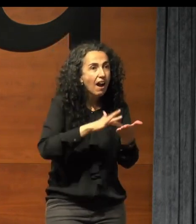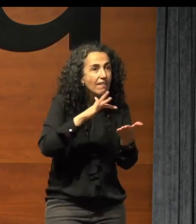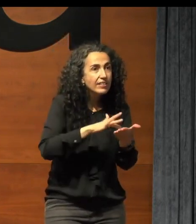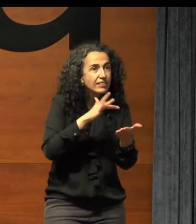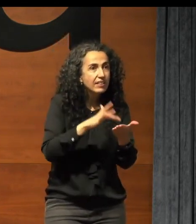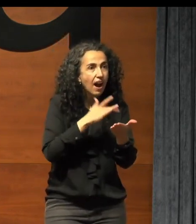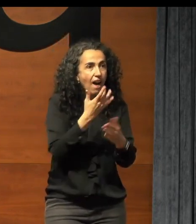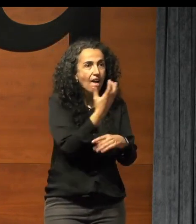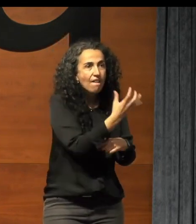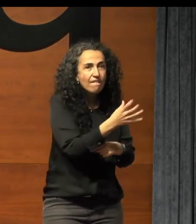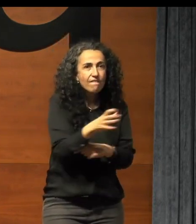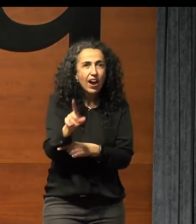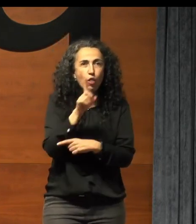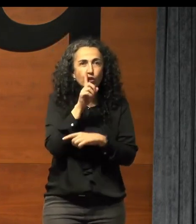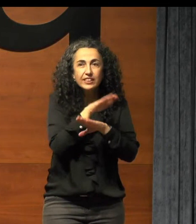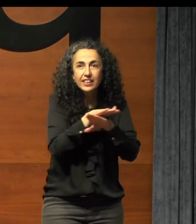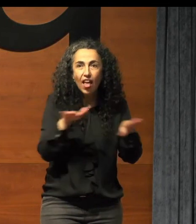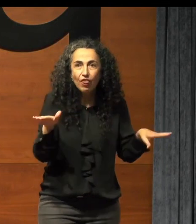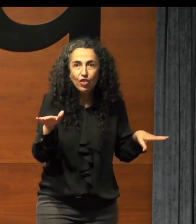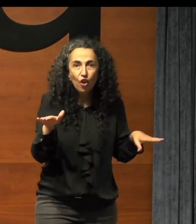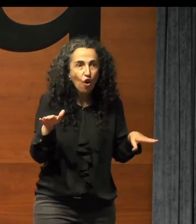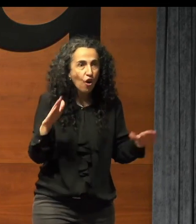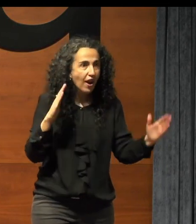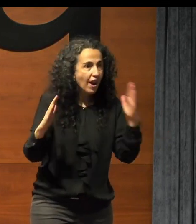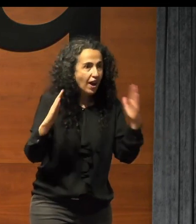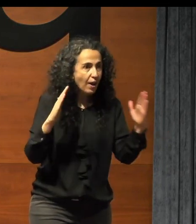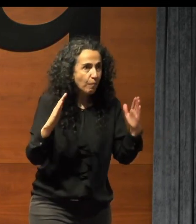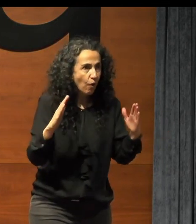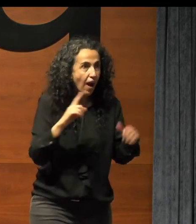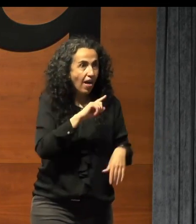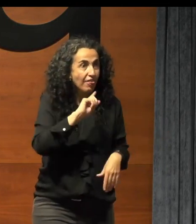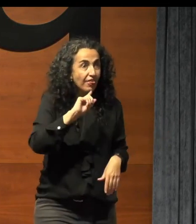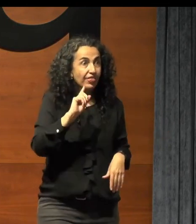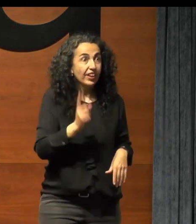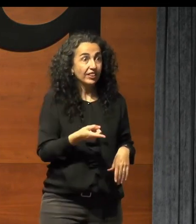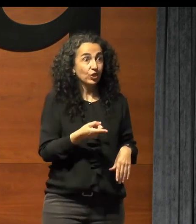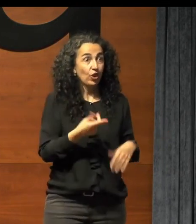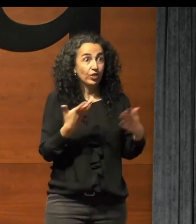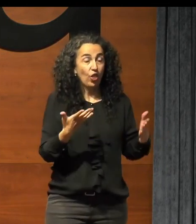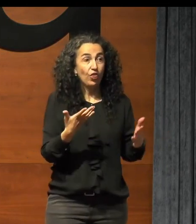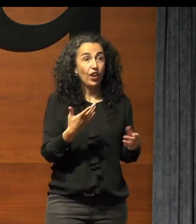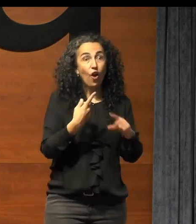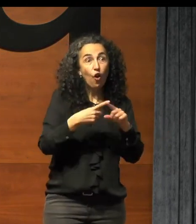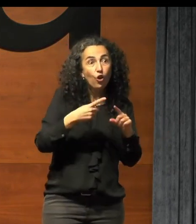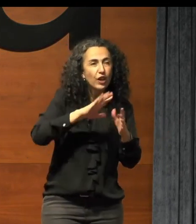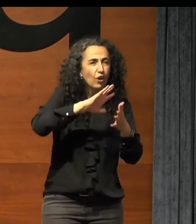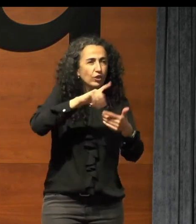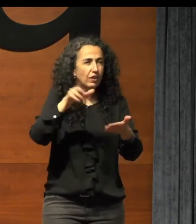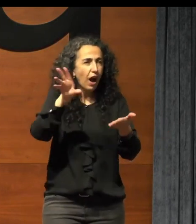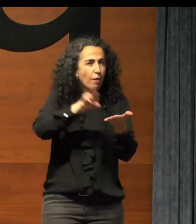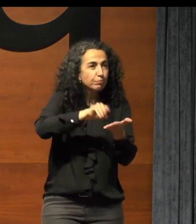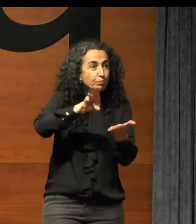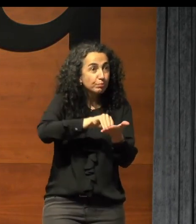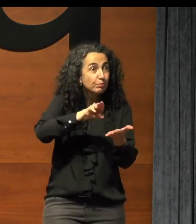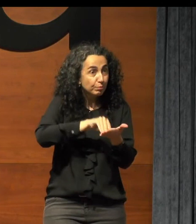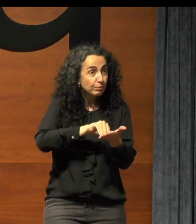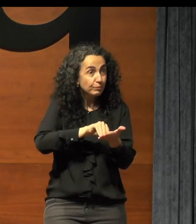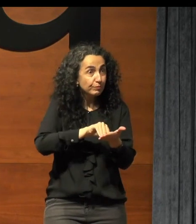Además, era el director de la revista Faro del Silencio de aquella época, con lo cual también